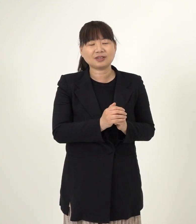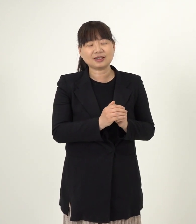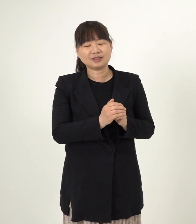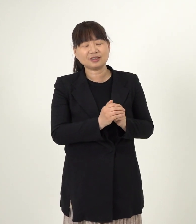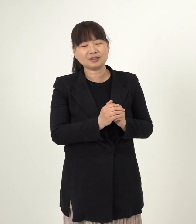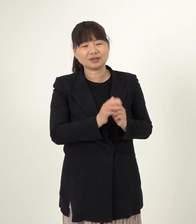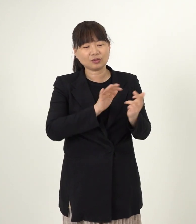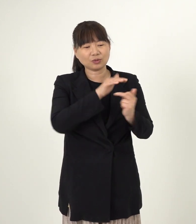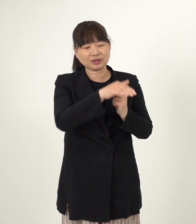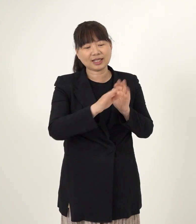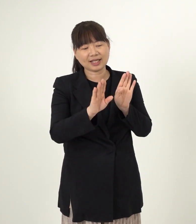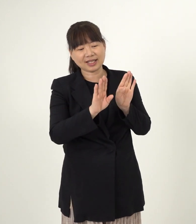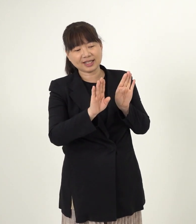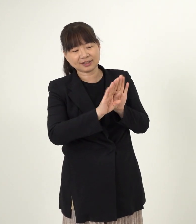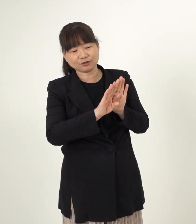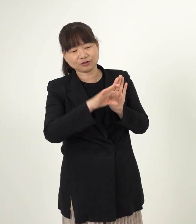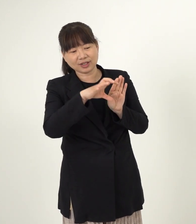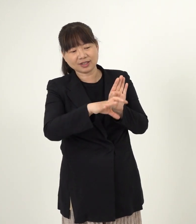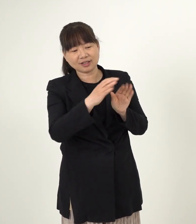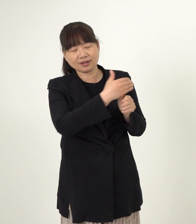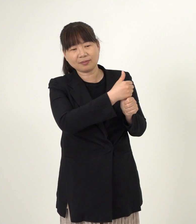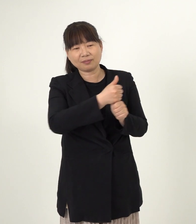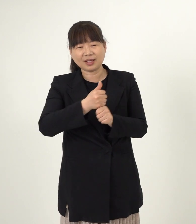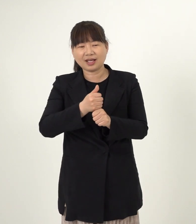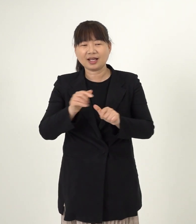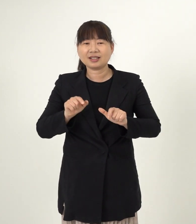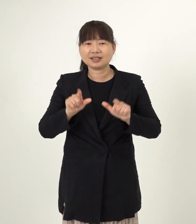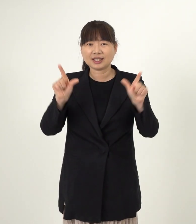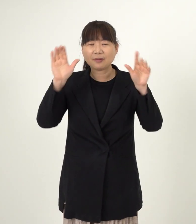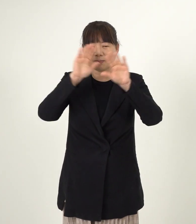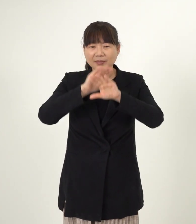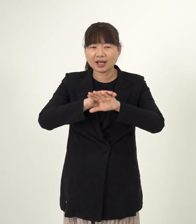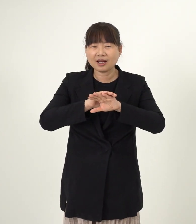입구에서 체포를 하죠. 그리고 그날 밤으로